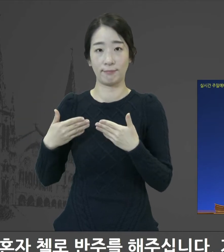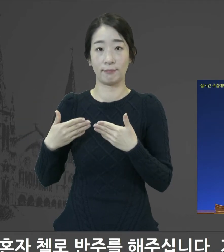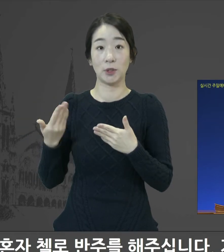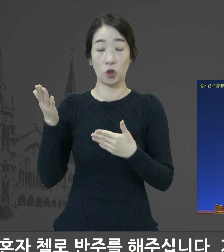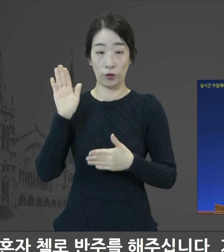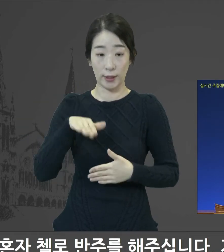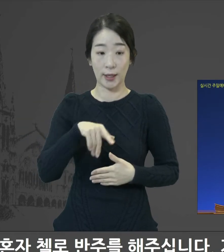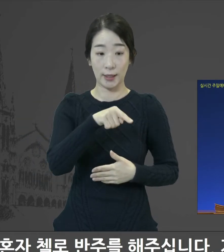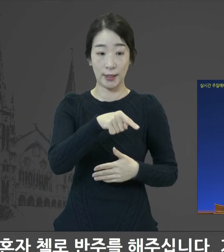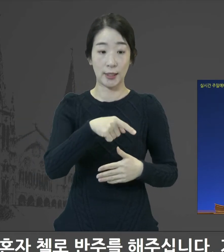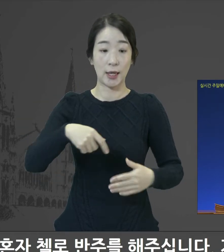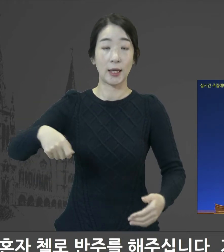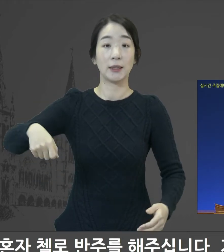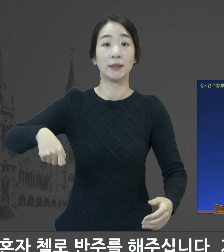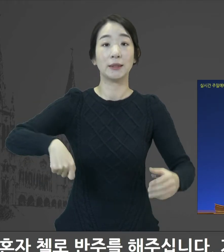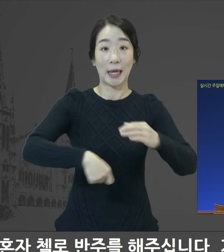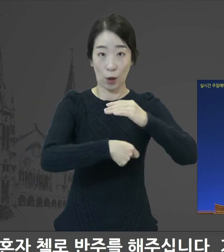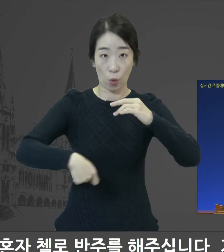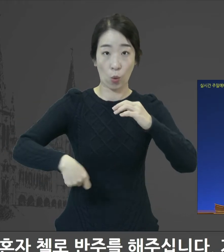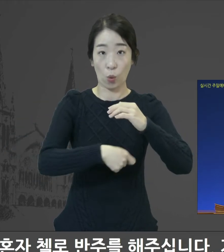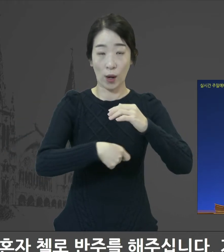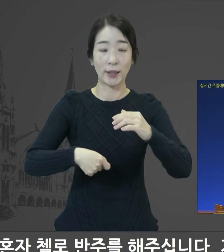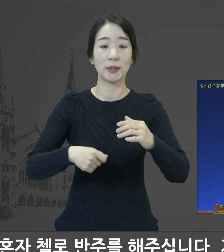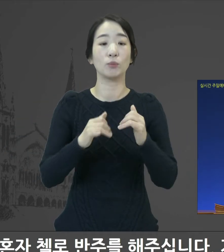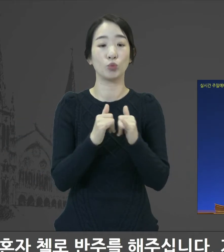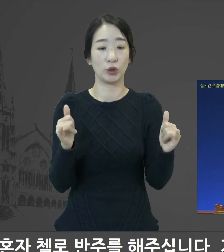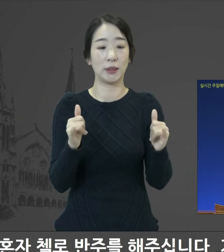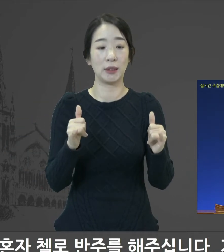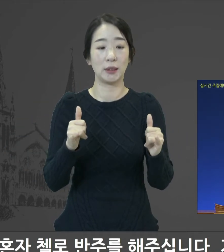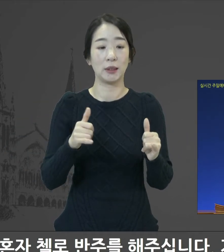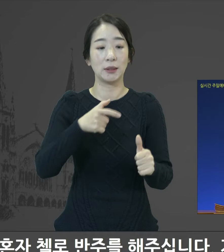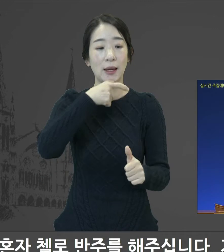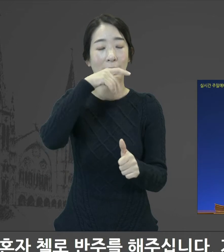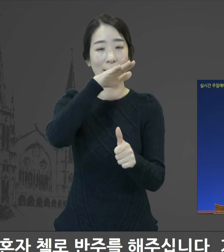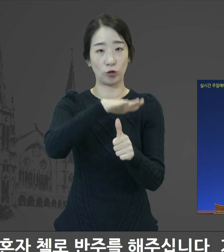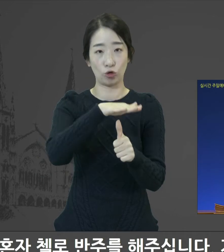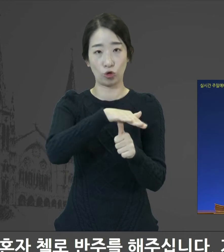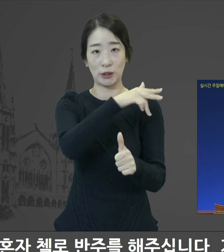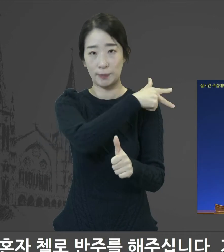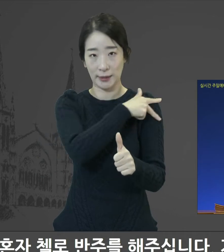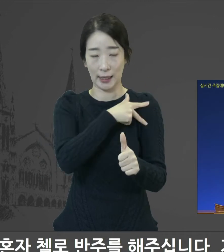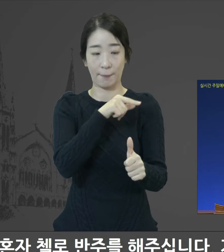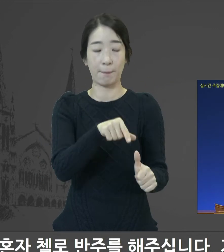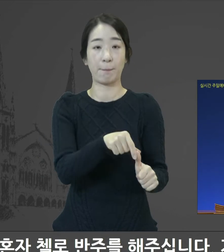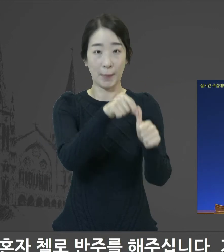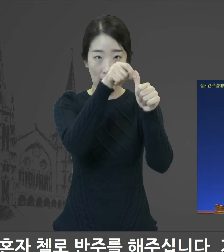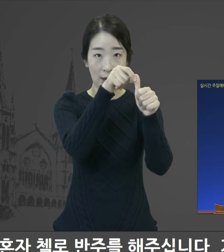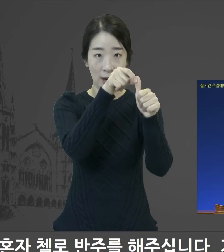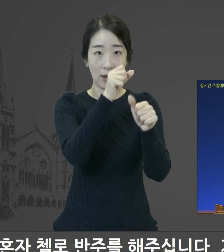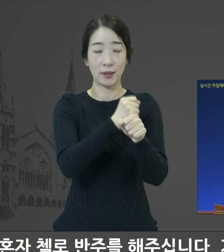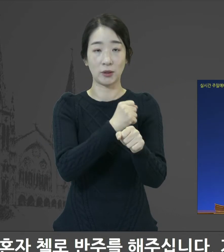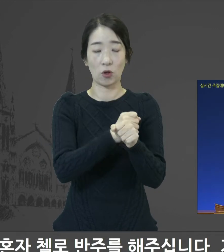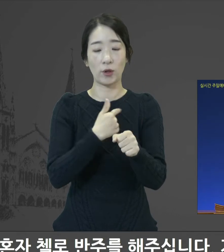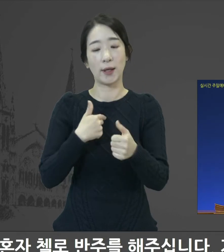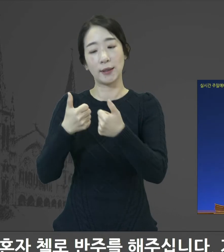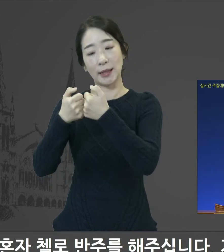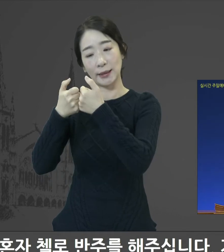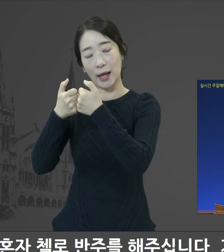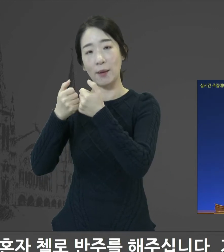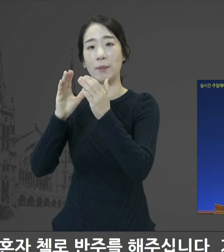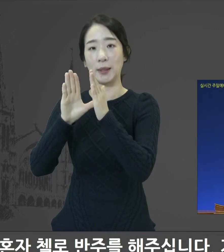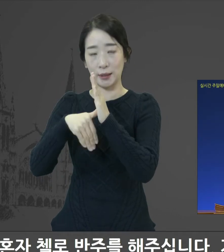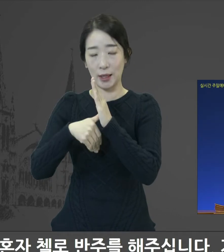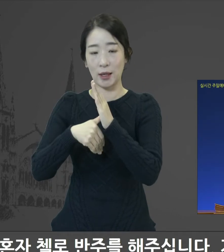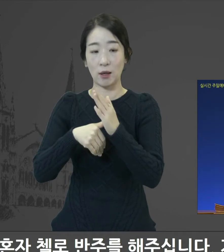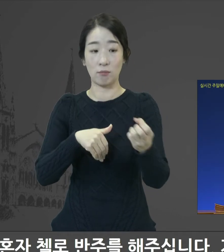집사로 피택이 됐습니다. 이분이 안수 집사로 피택이 된 다음에 저랑 상담을 하는데, 목사님, 제가 고민거리가 하나